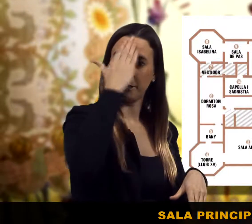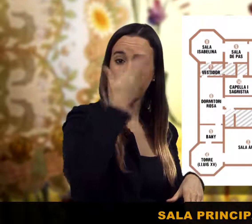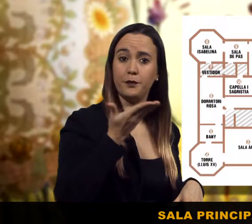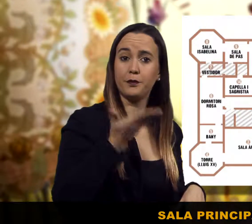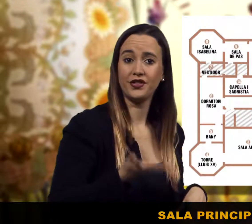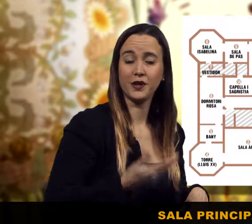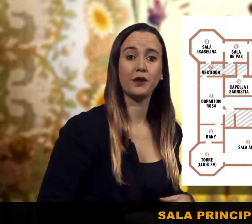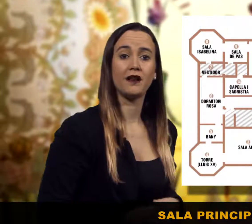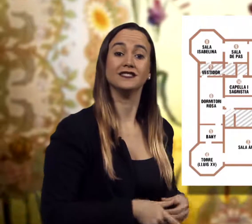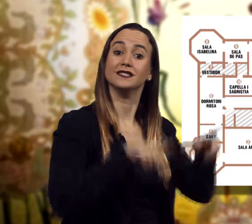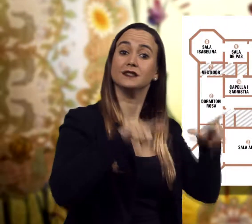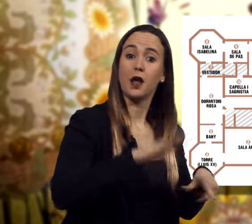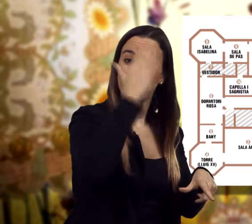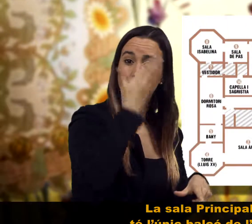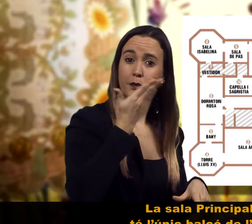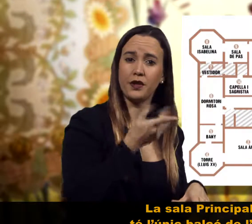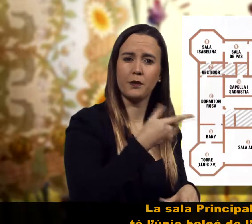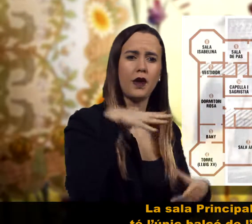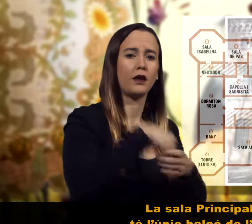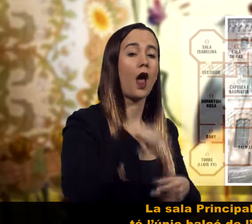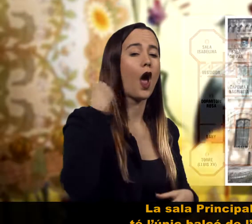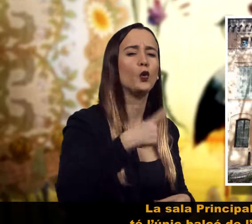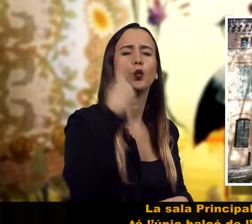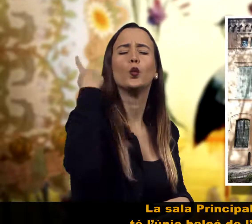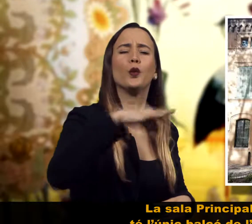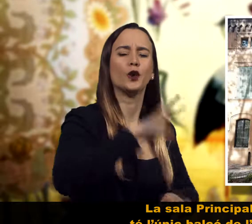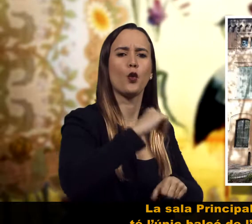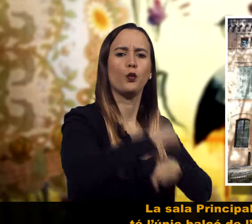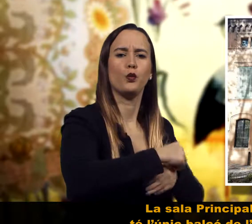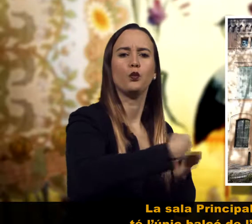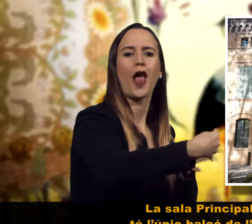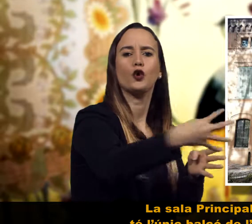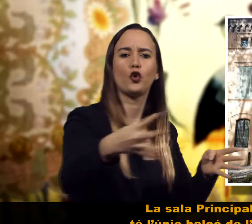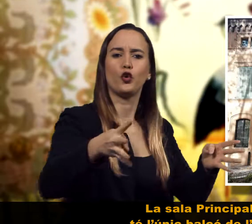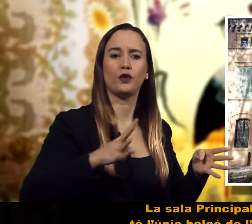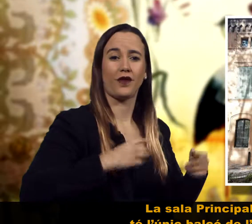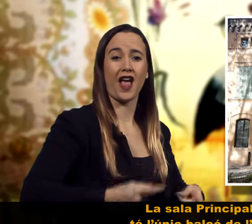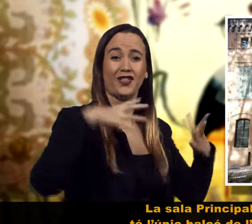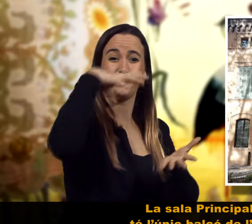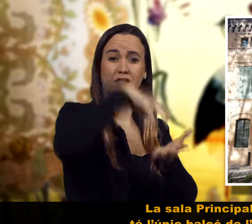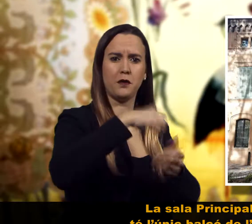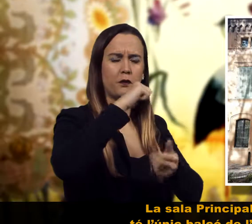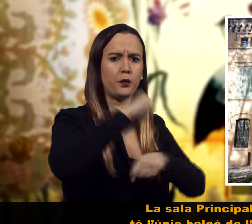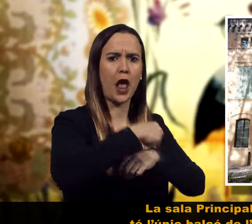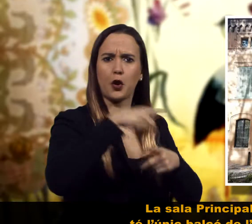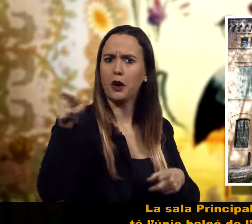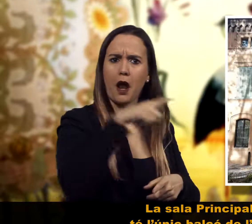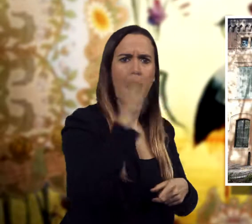Sala principal. La sala principal, que té l'únic balcó de l'edifici, al mig de la façana, just